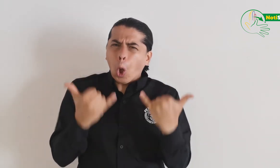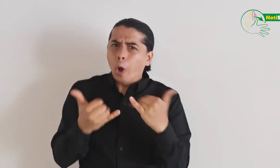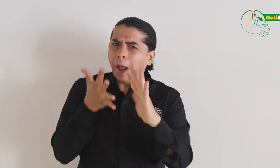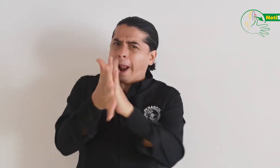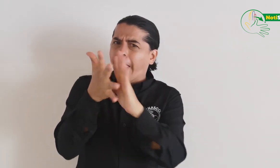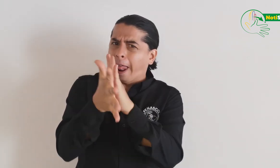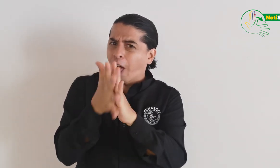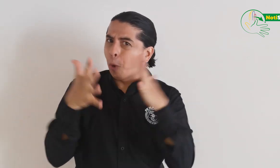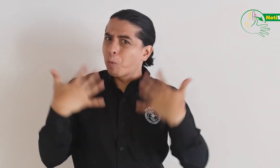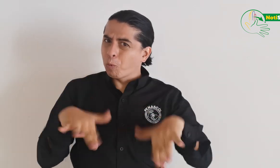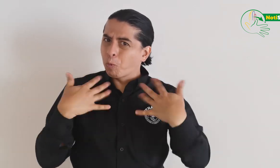de estos.